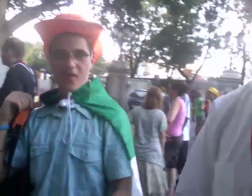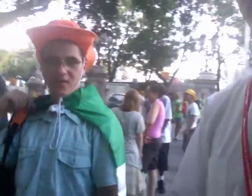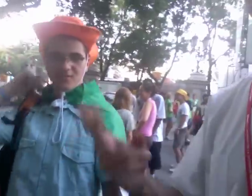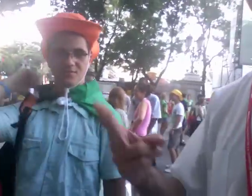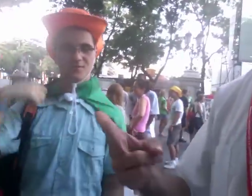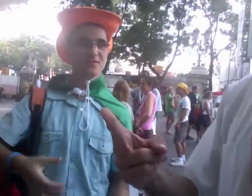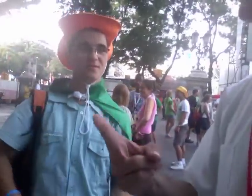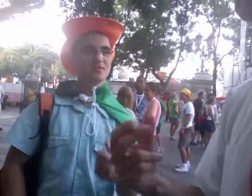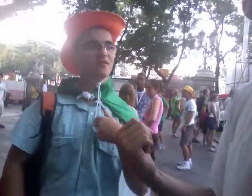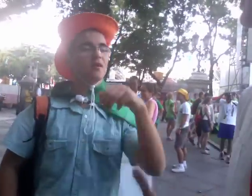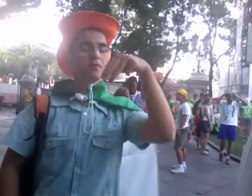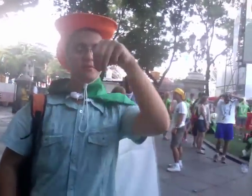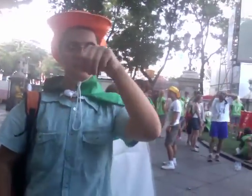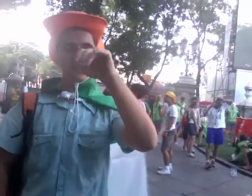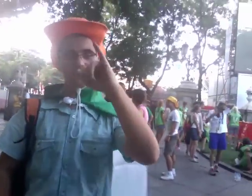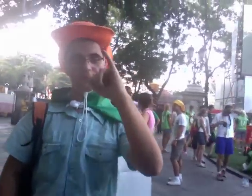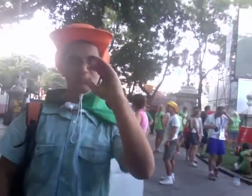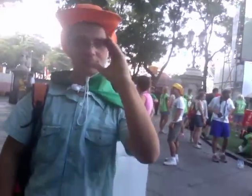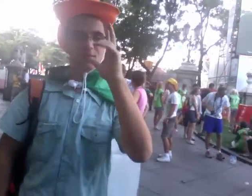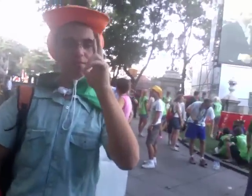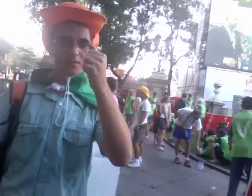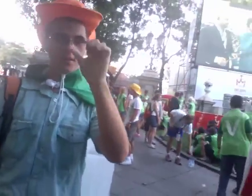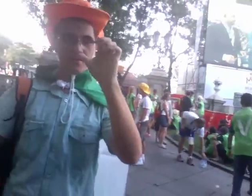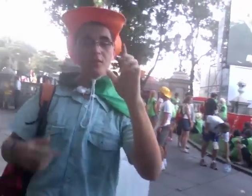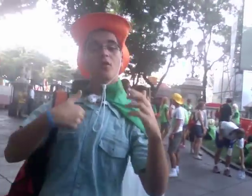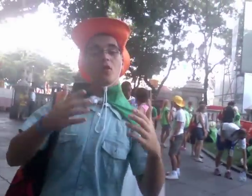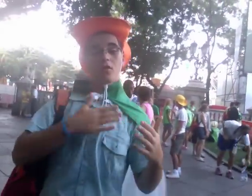pues hemos querido también aportar creatividad